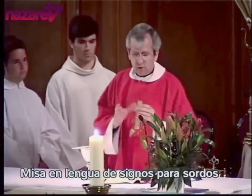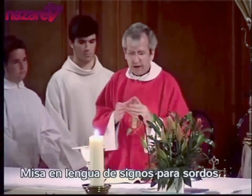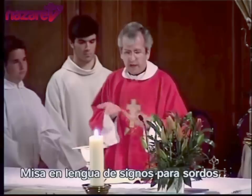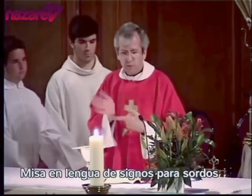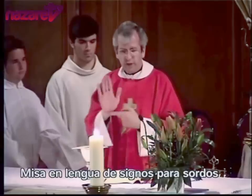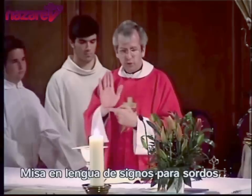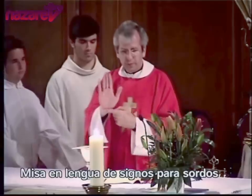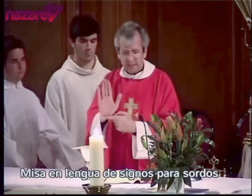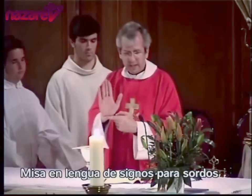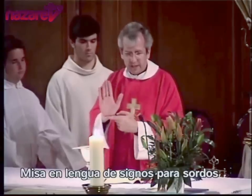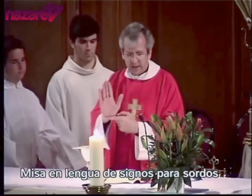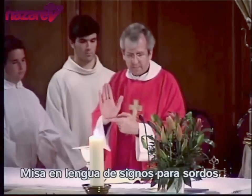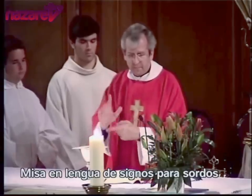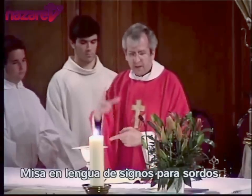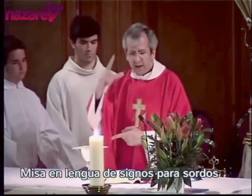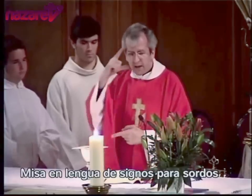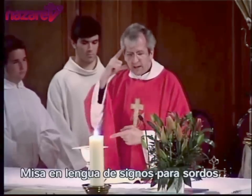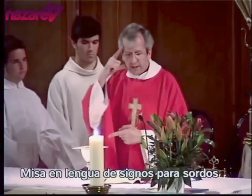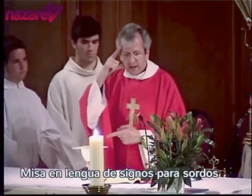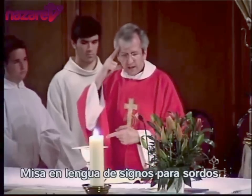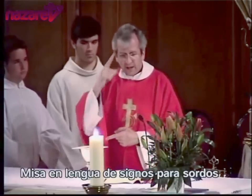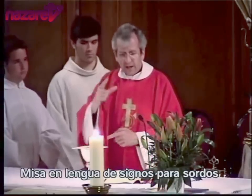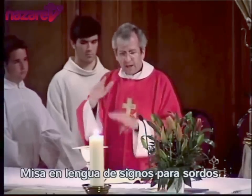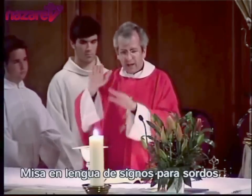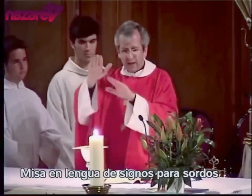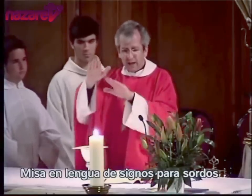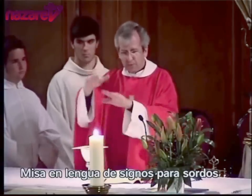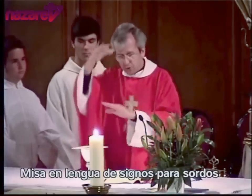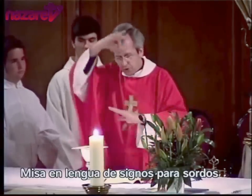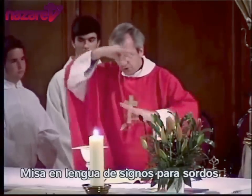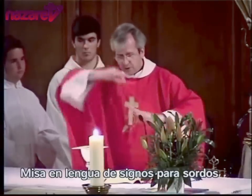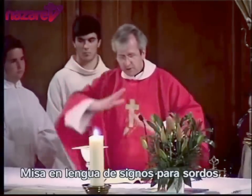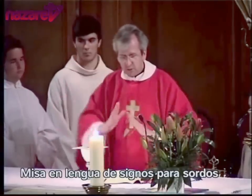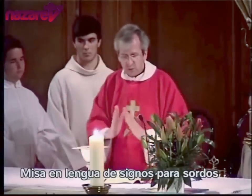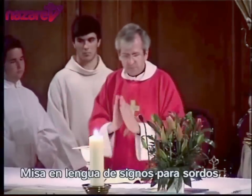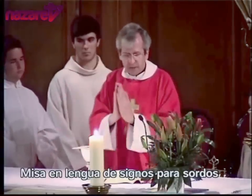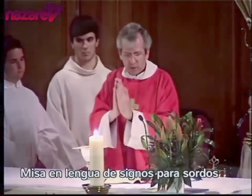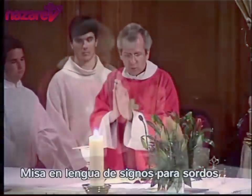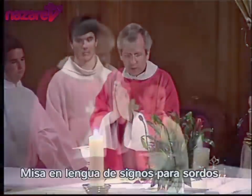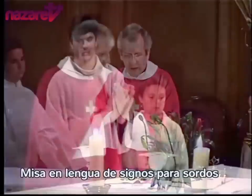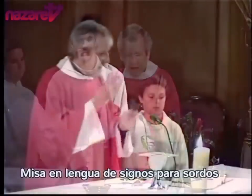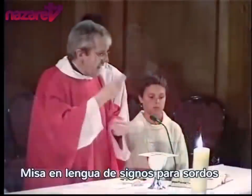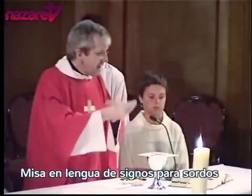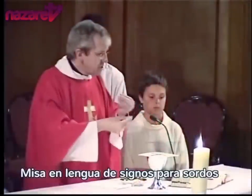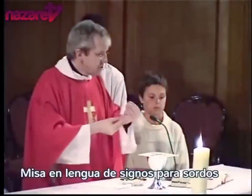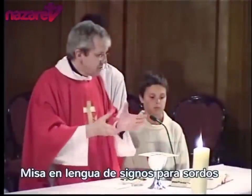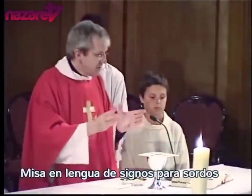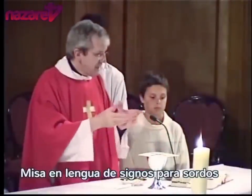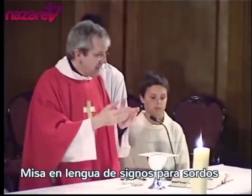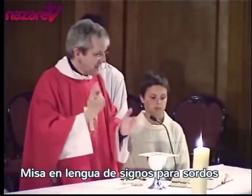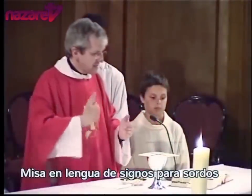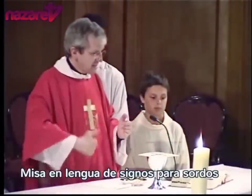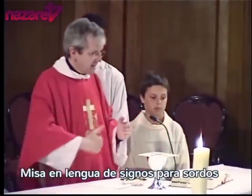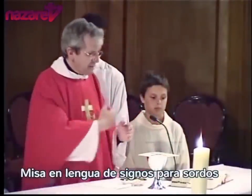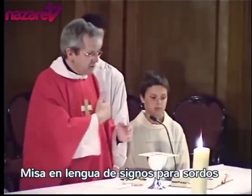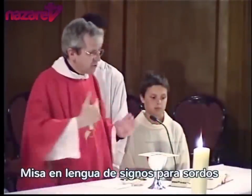que has congregado en tu presencia, en el día en que la efusión de tu Espíritu ha hecho de